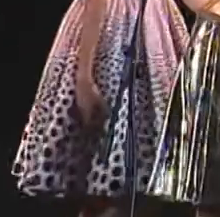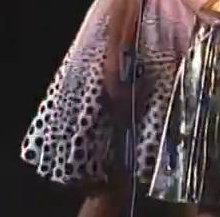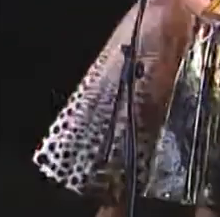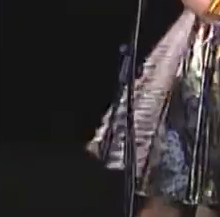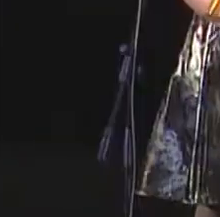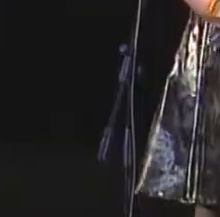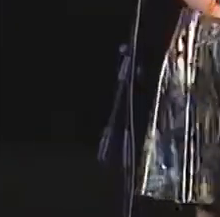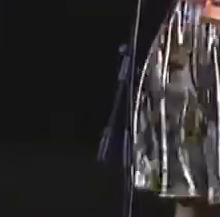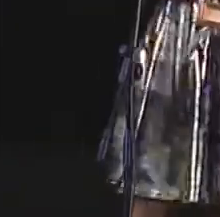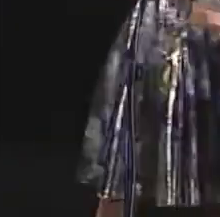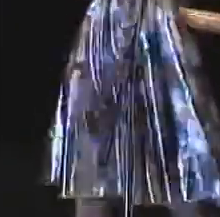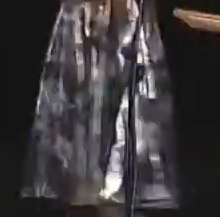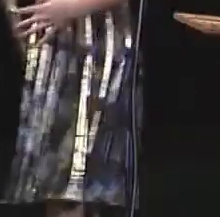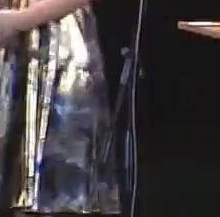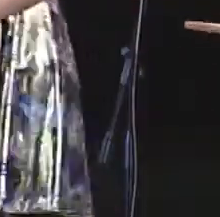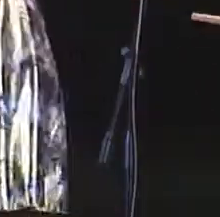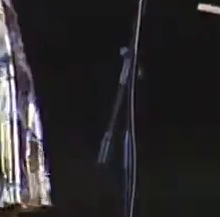Бурхливі оплески!